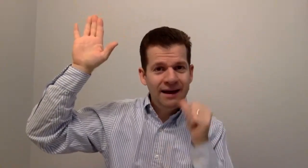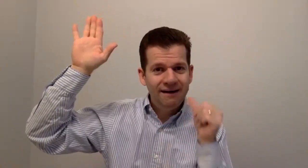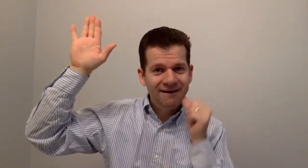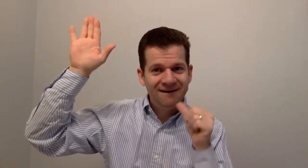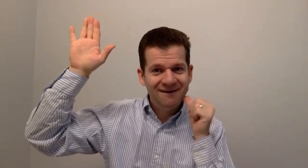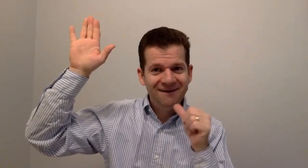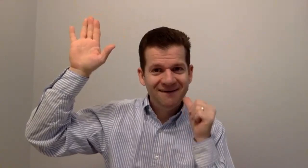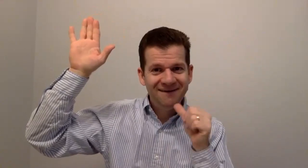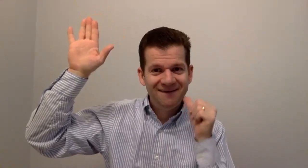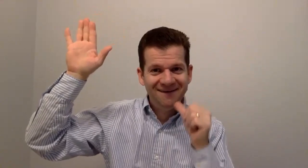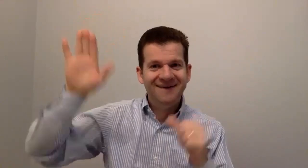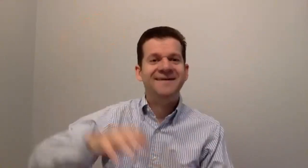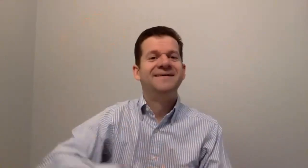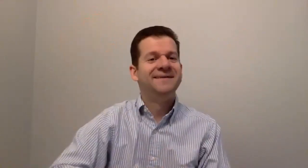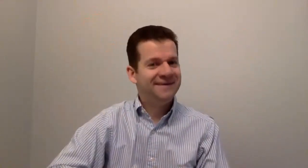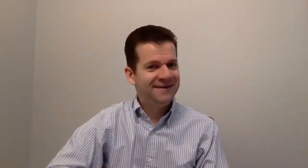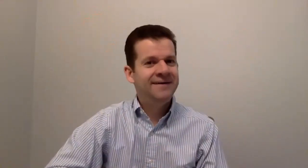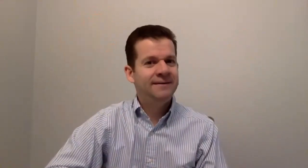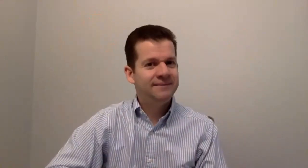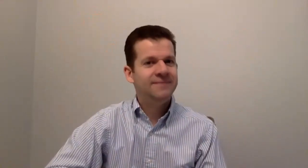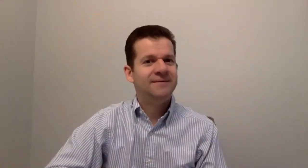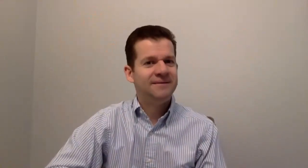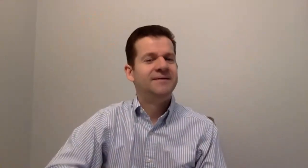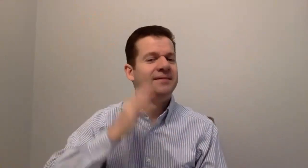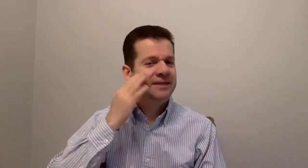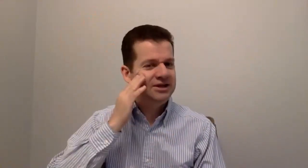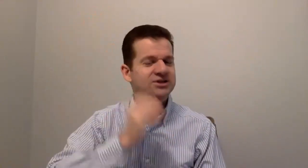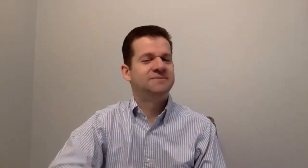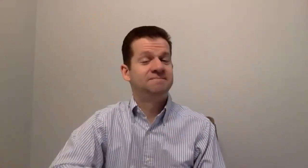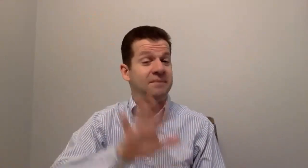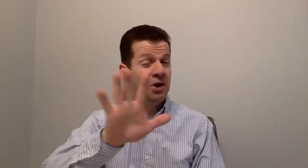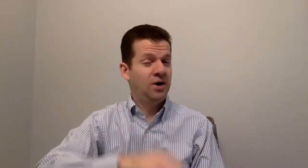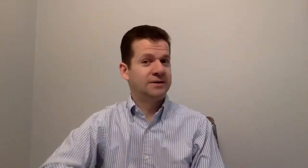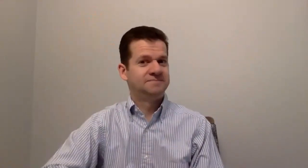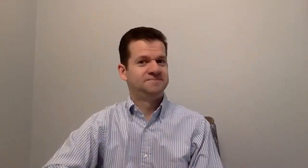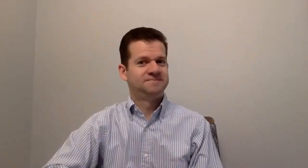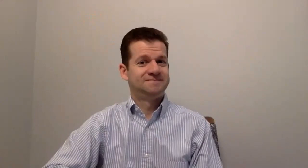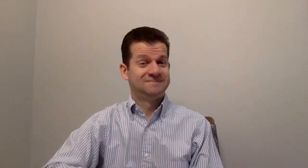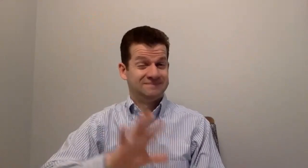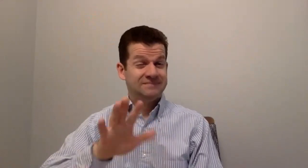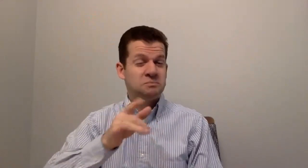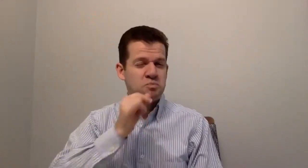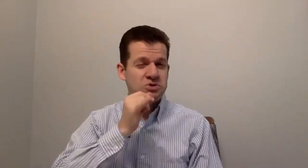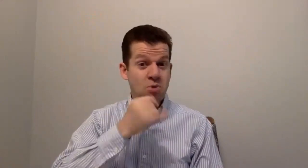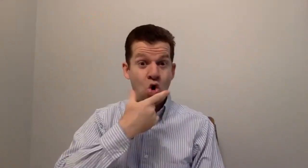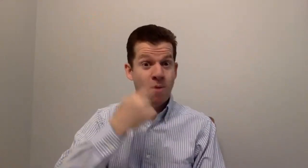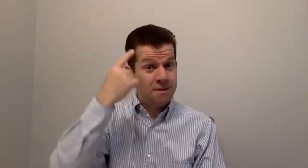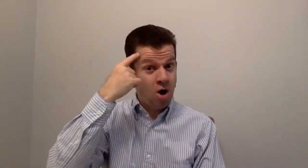Mulher? Aham. Entendi. Agora, Por exemplo, homem,